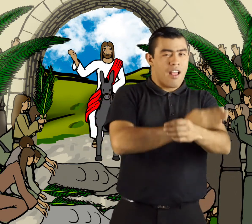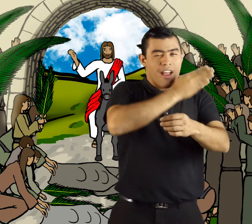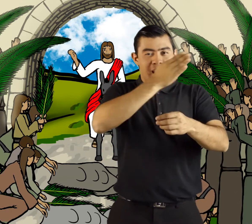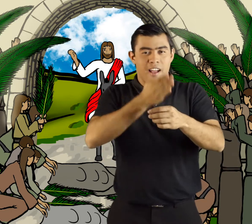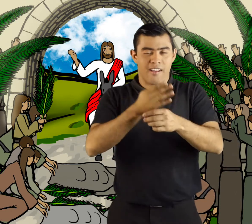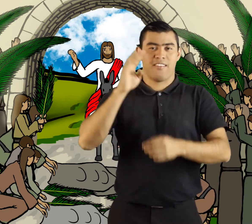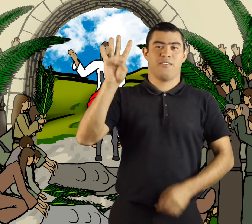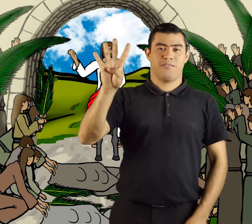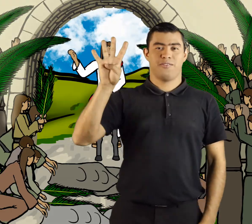44.